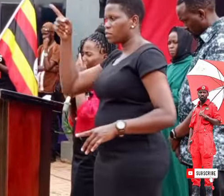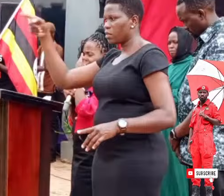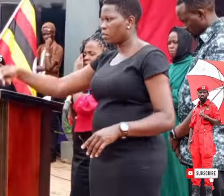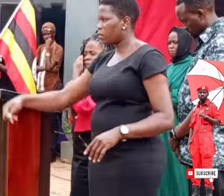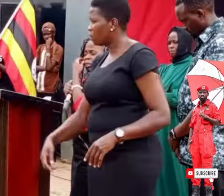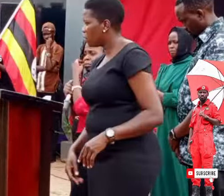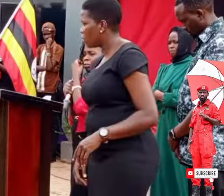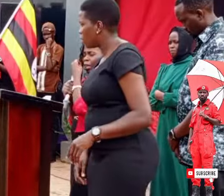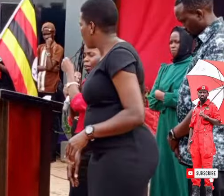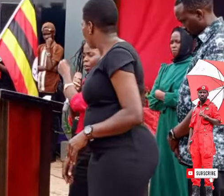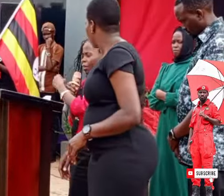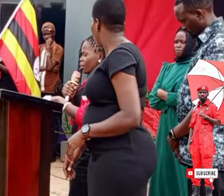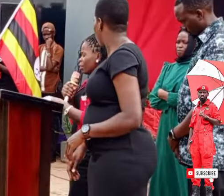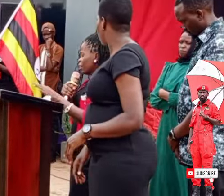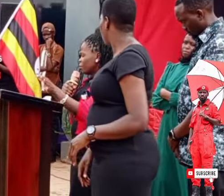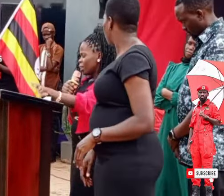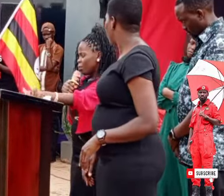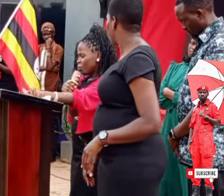mwandindabye